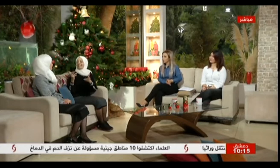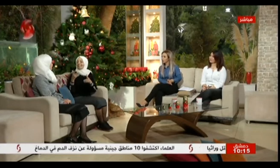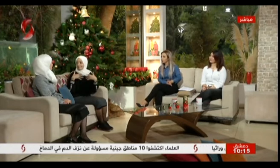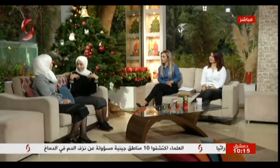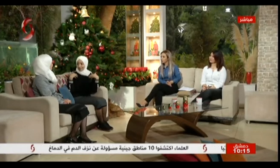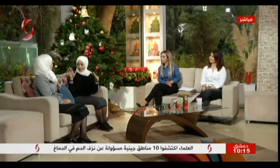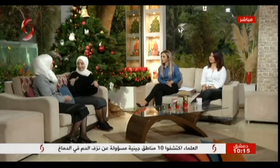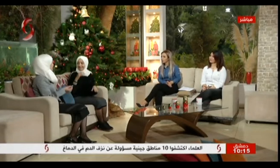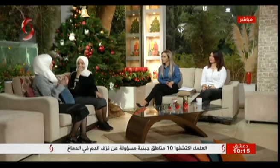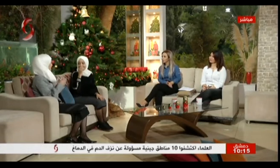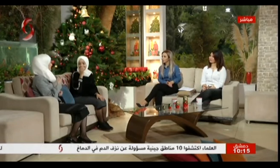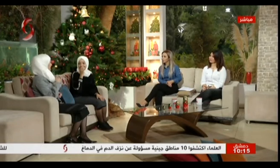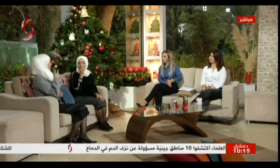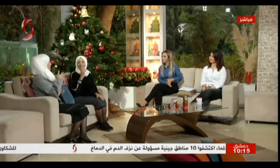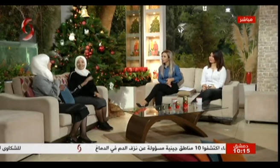كانوا مبسوطين؟